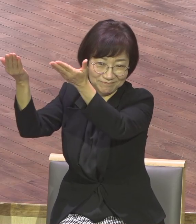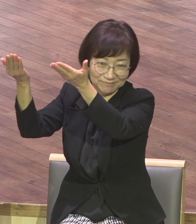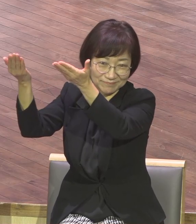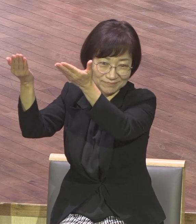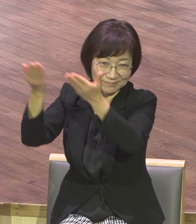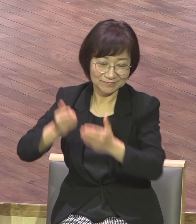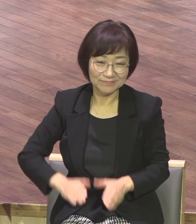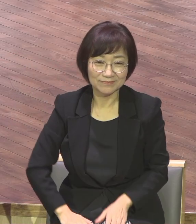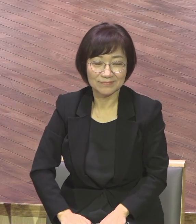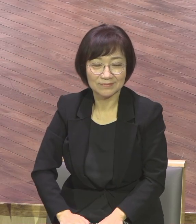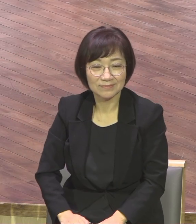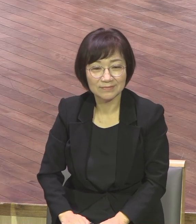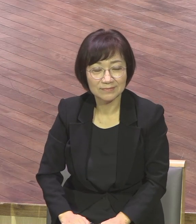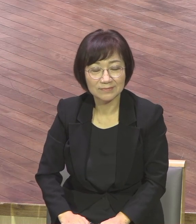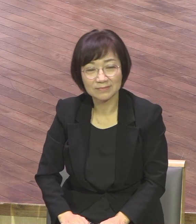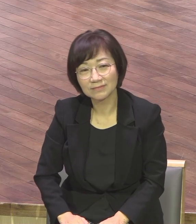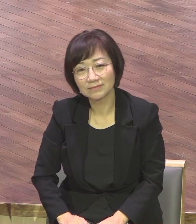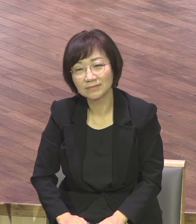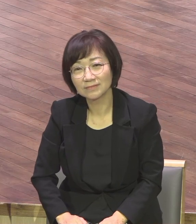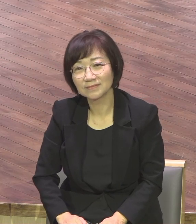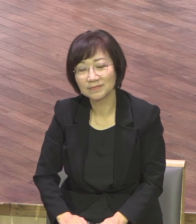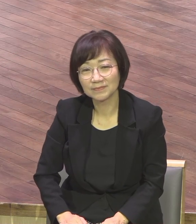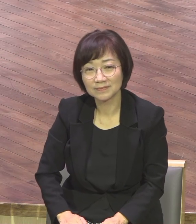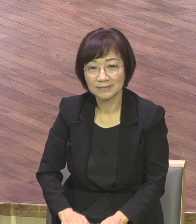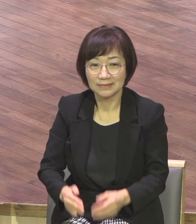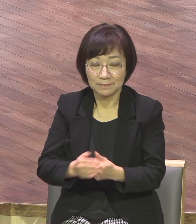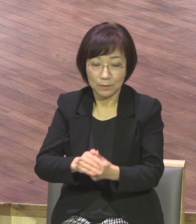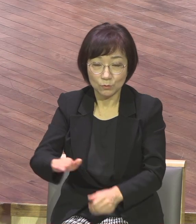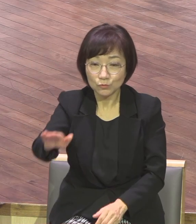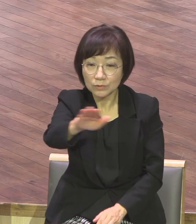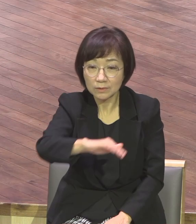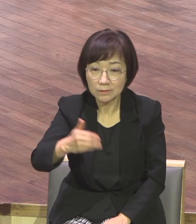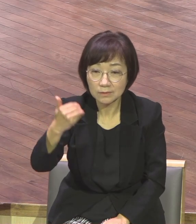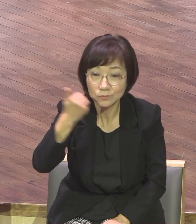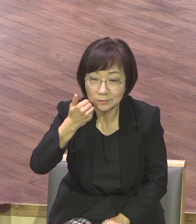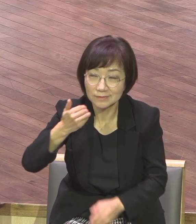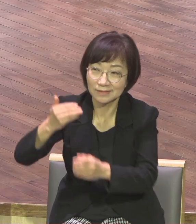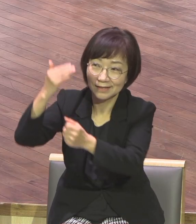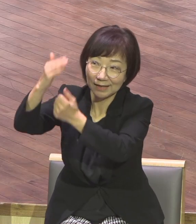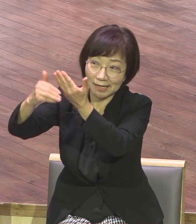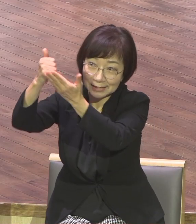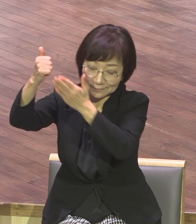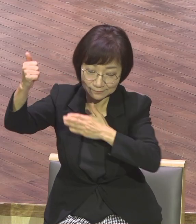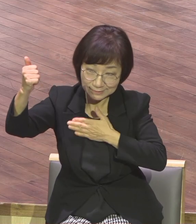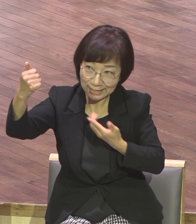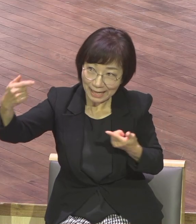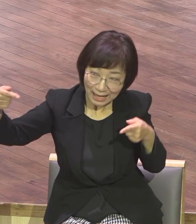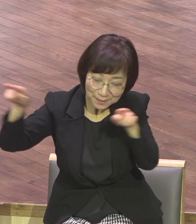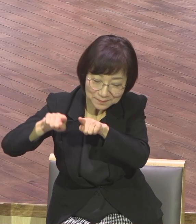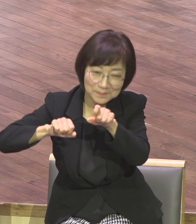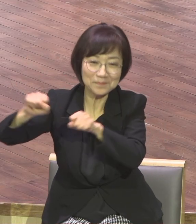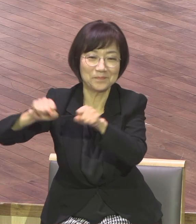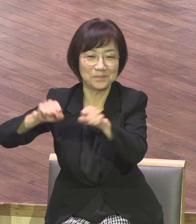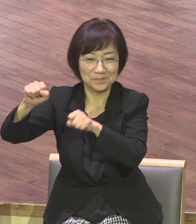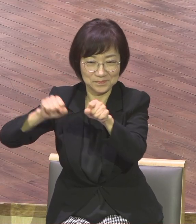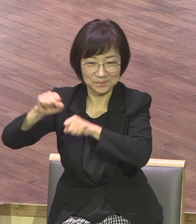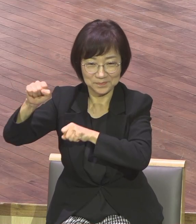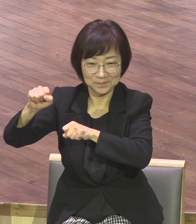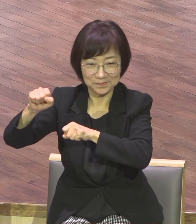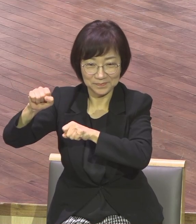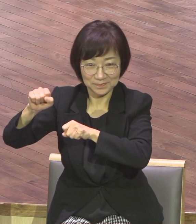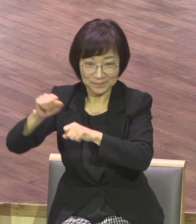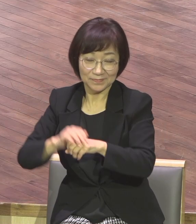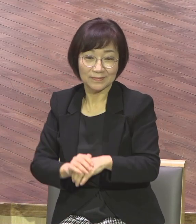그래서 우리는 하나님의 동역자다. 나는 간단한 직분이 아니라